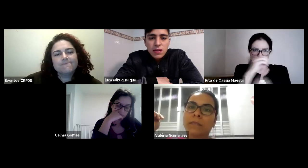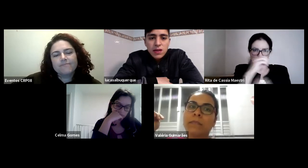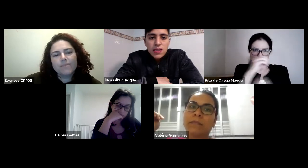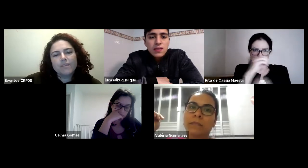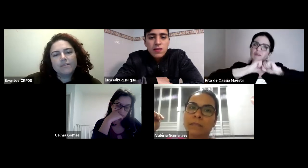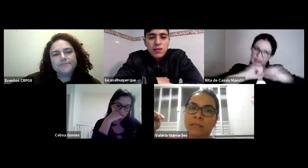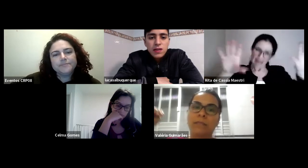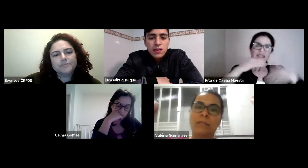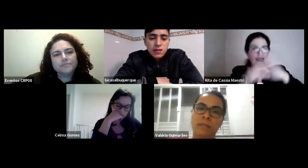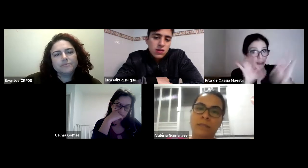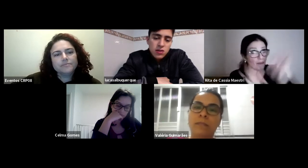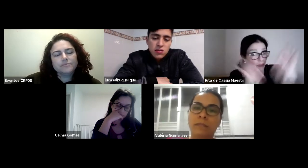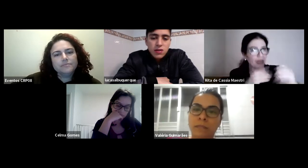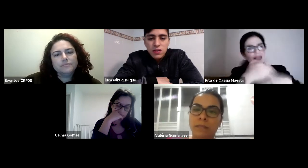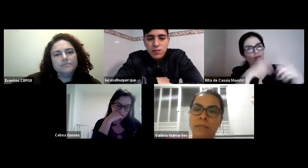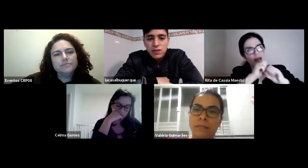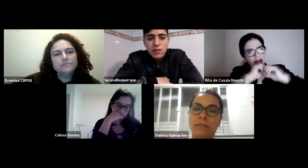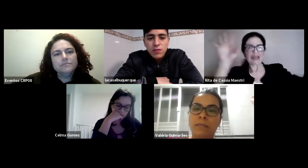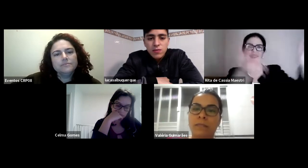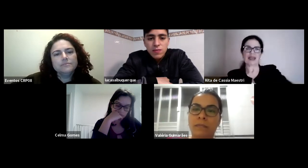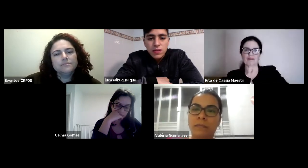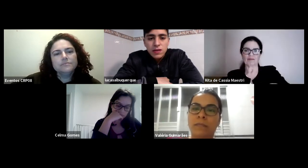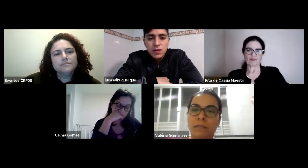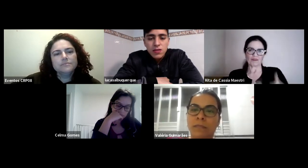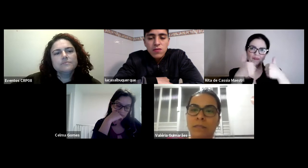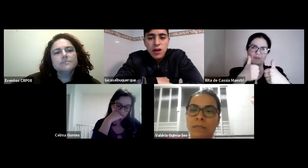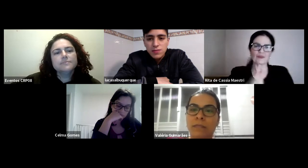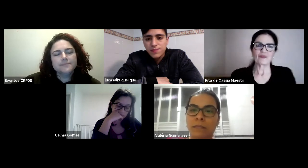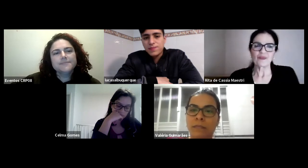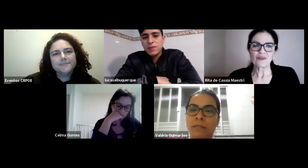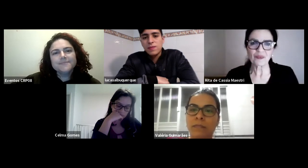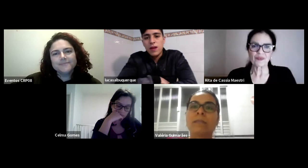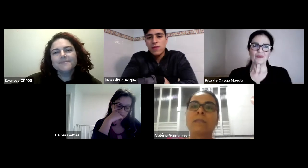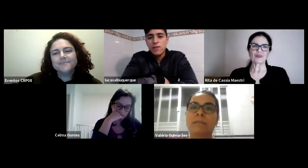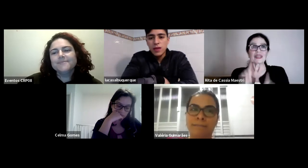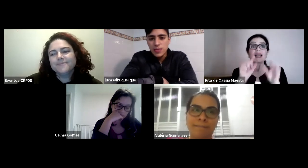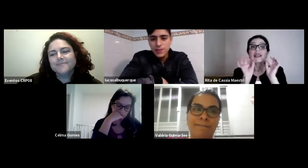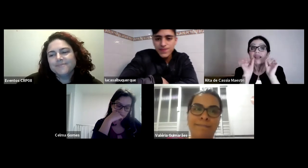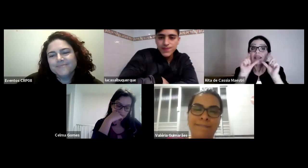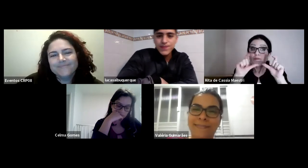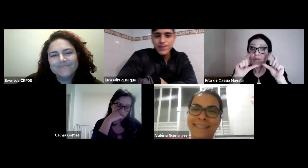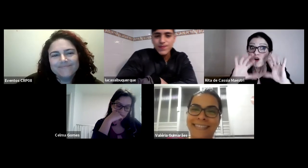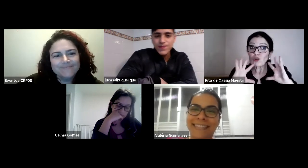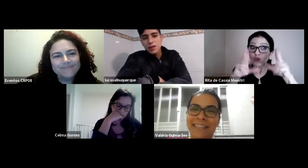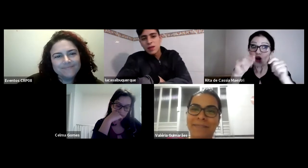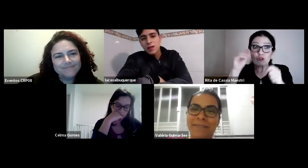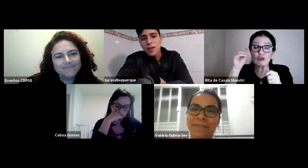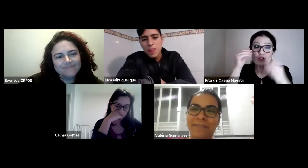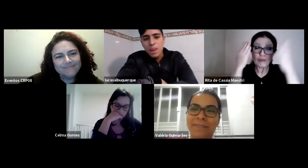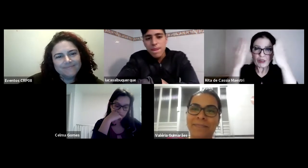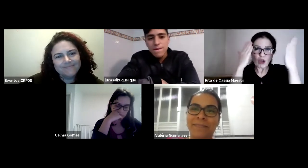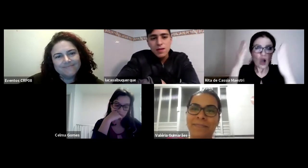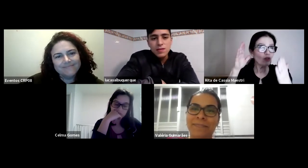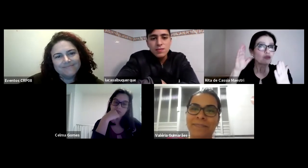Mas esse 130 que nós já coletamos já está pronto para ser divulgado brevemente.